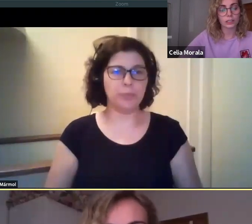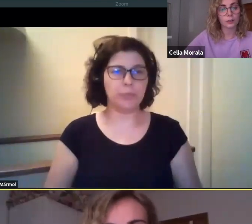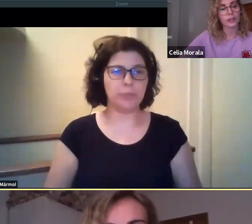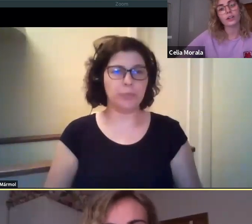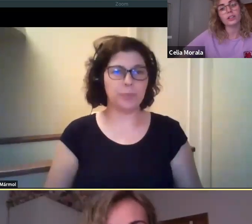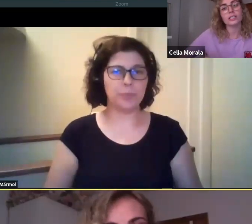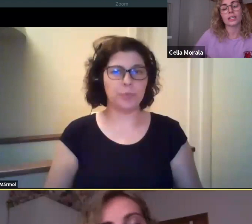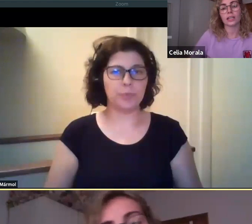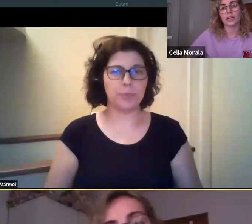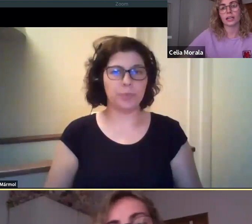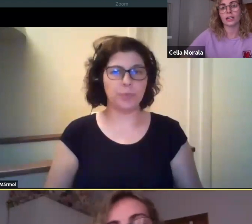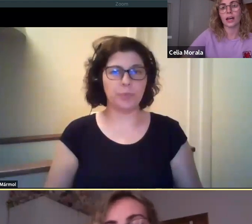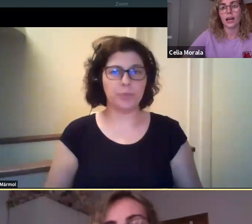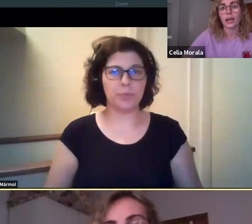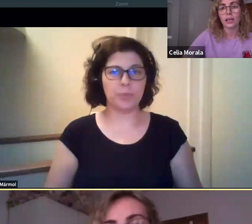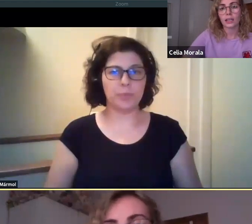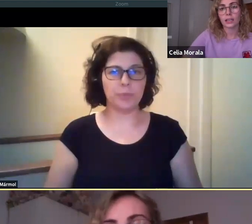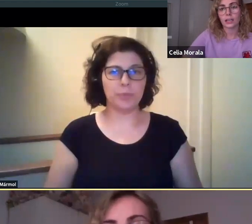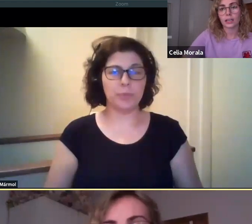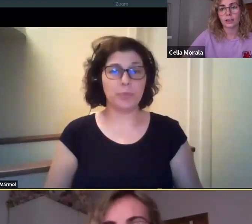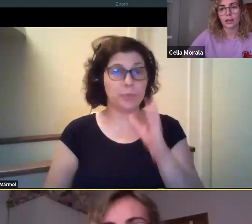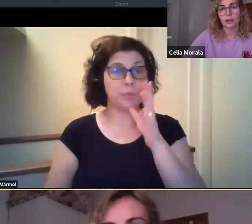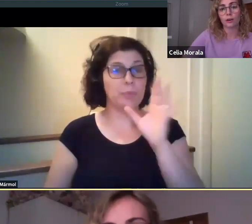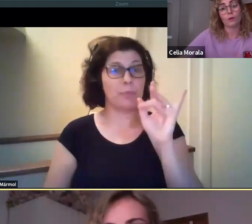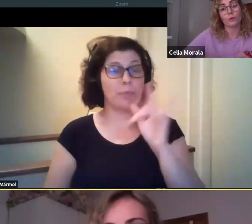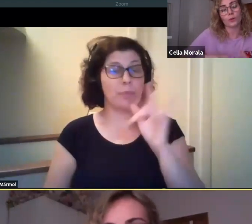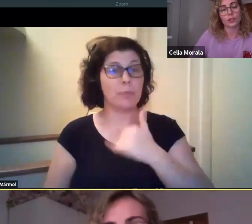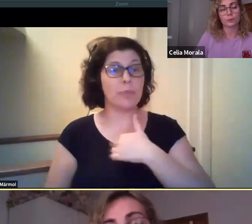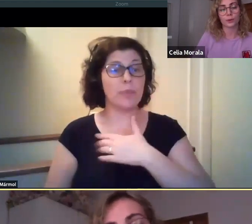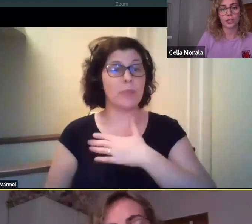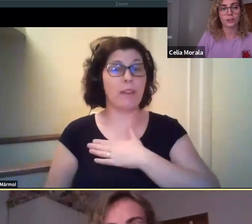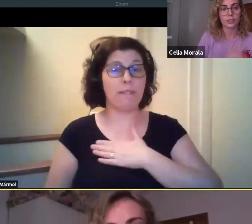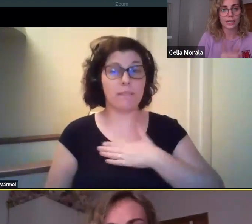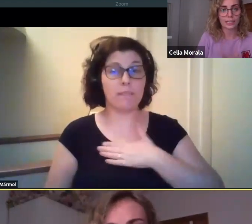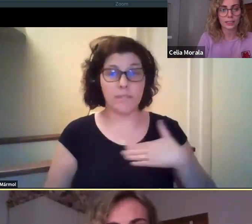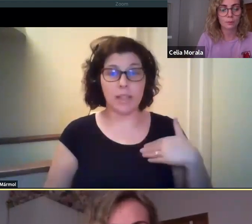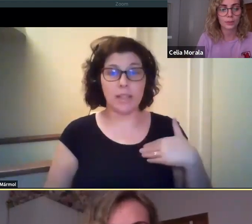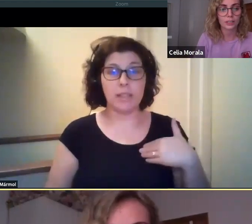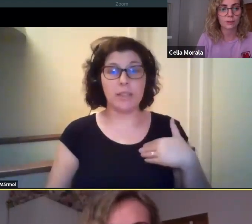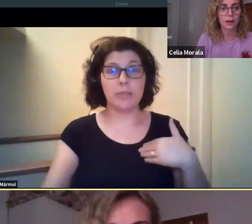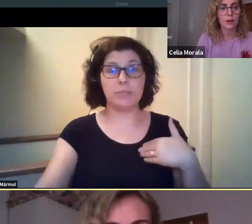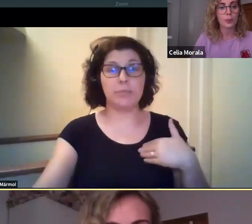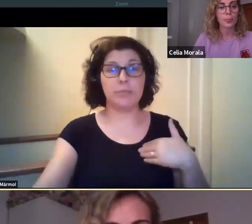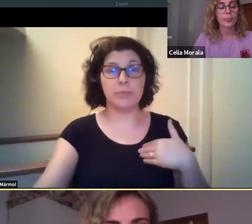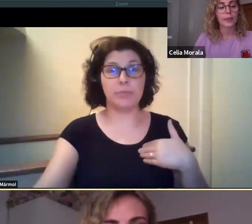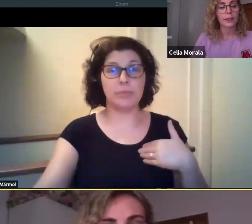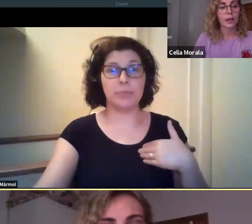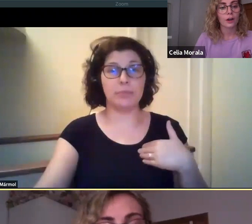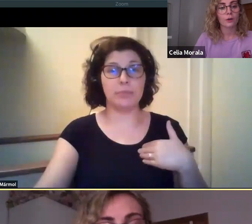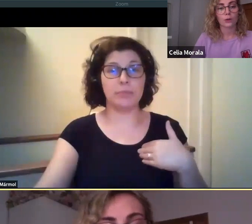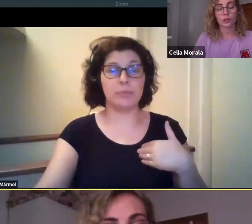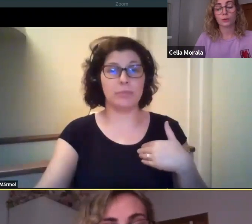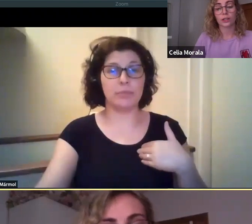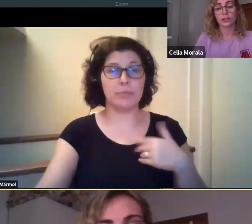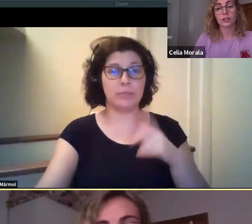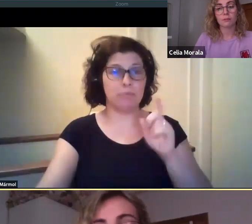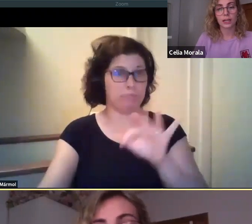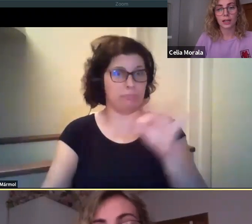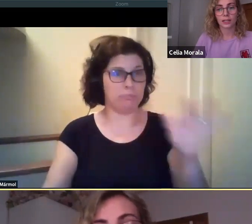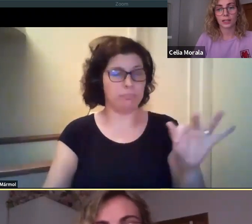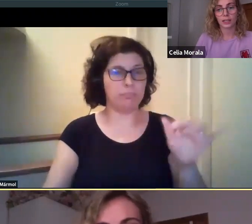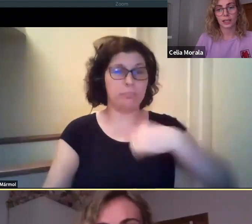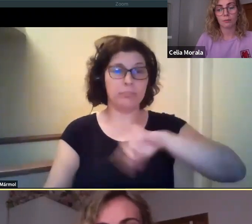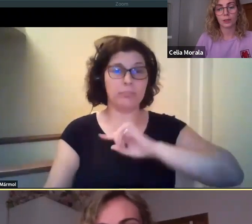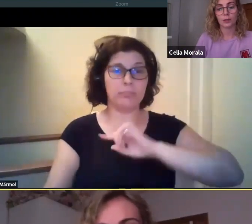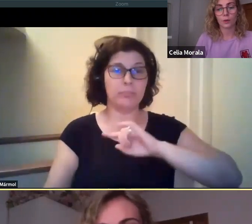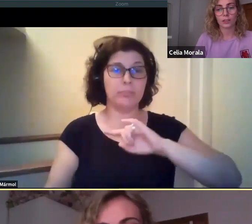A continuación, sí que querría, como nuestros proyectos, en la siguiente diapositiva, como nuestros proyectos se